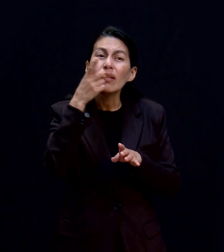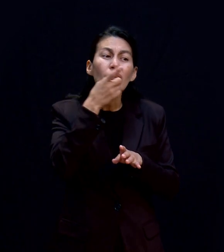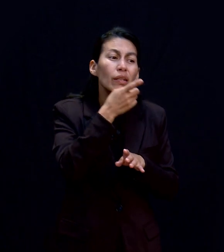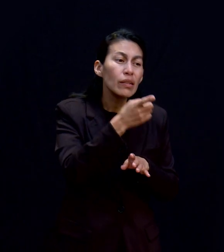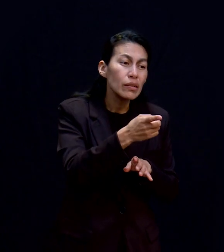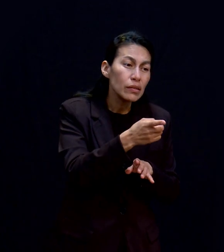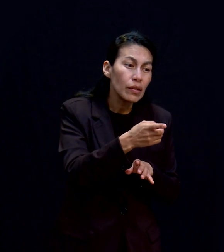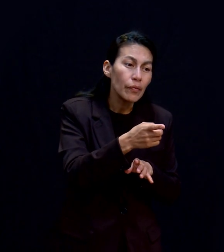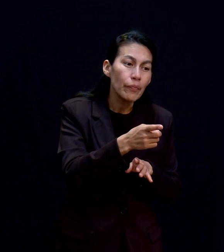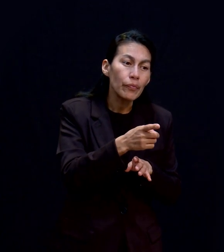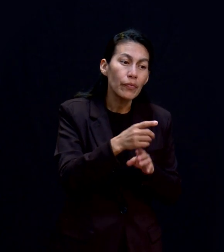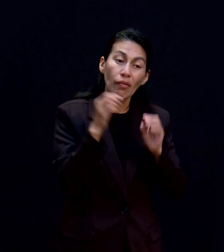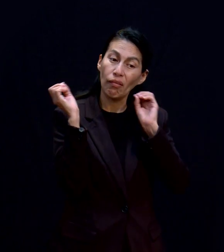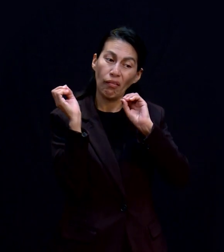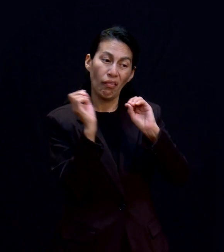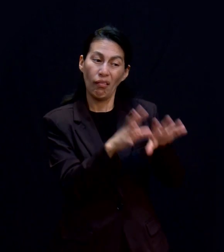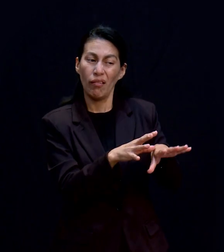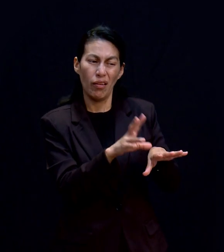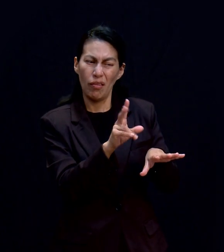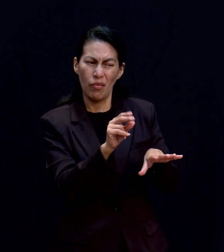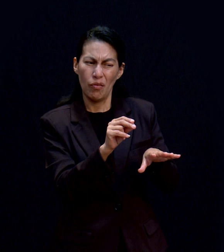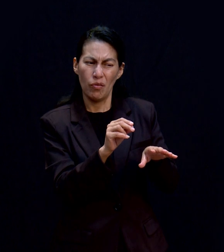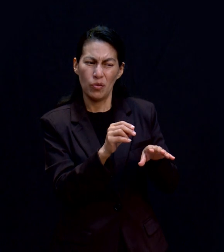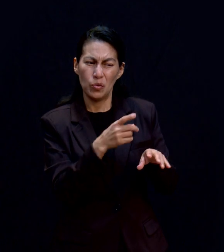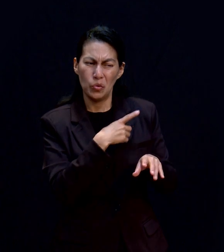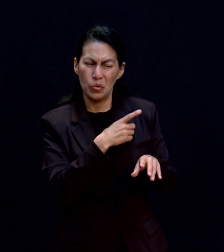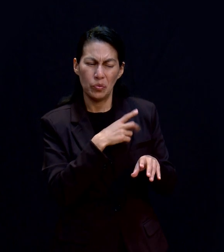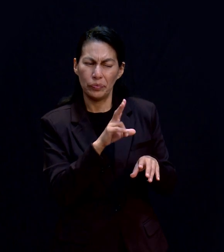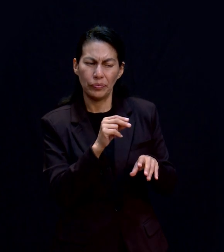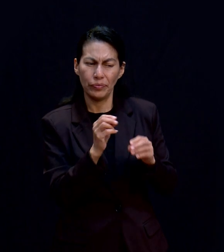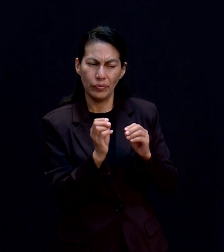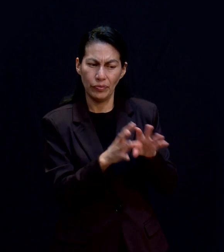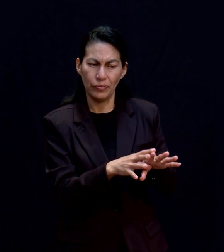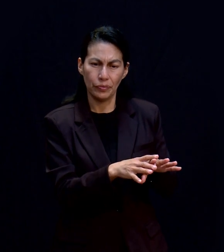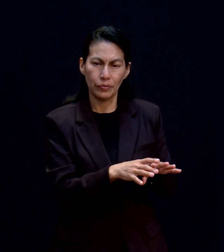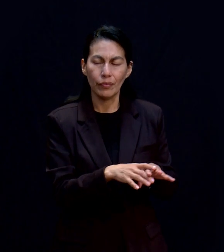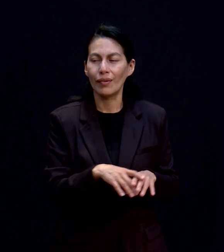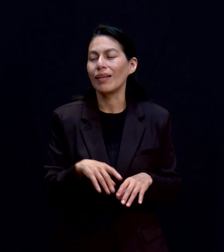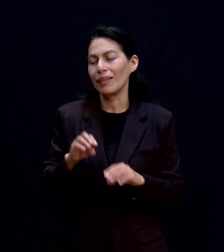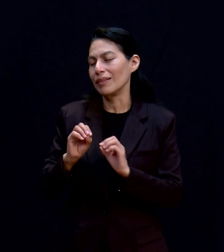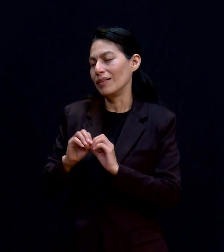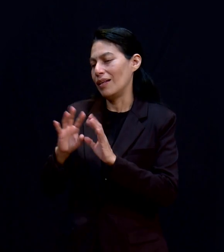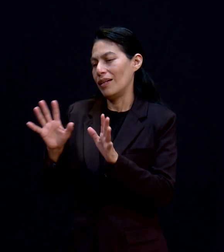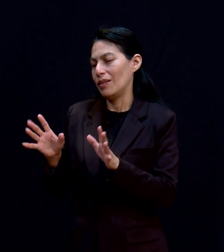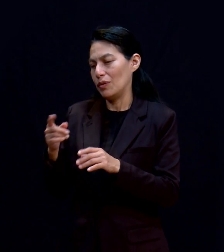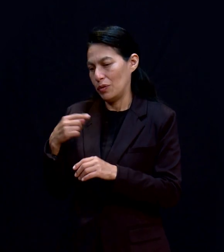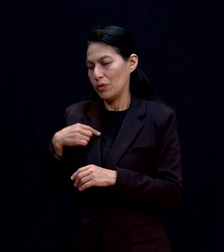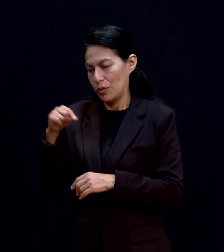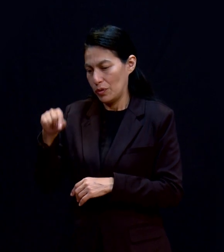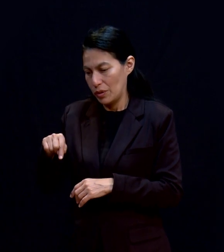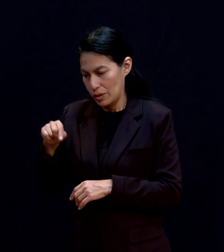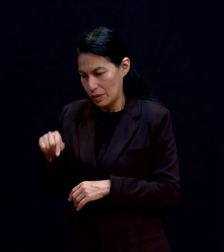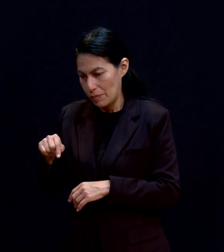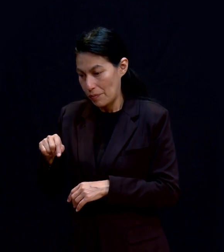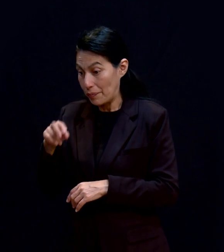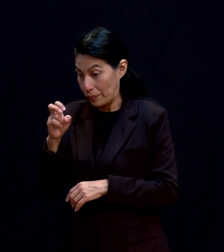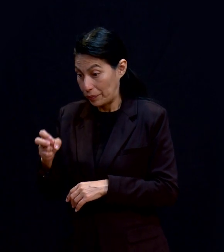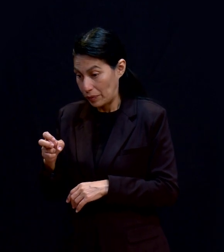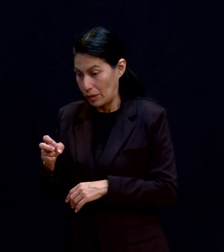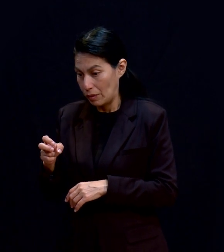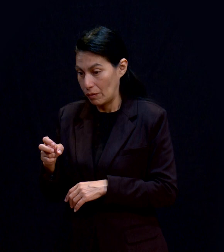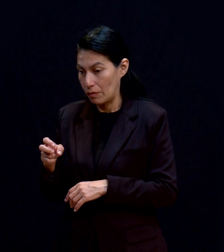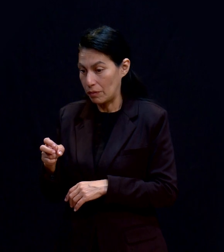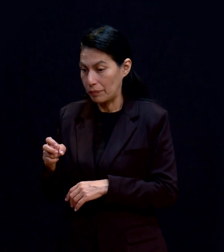te dejaré ni te desamparar eh claro que sí pues el simple hecho de que yo esté aquí es